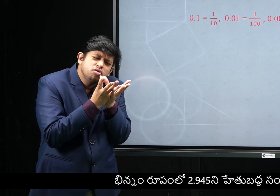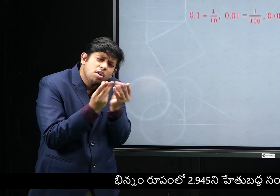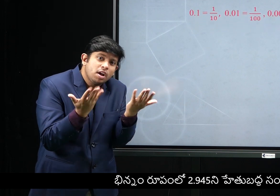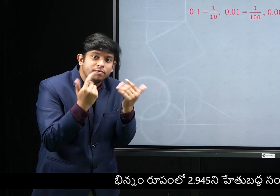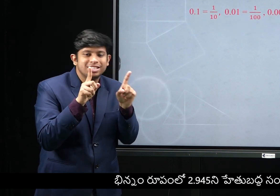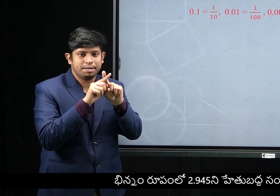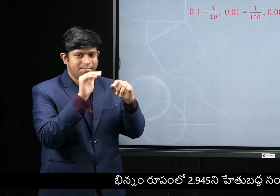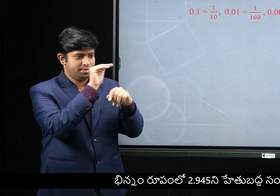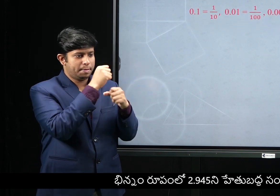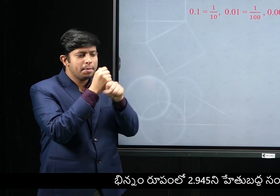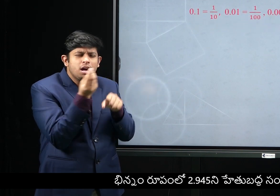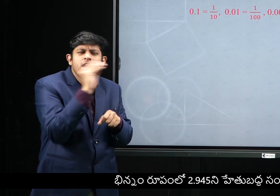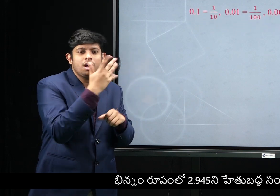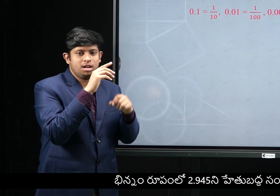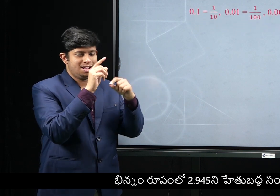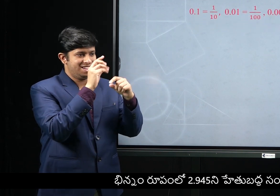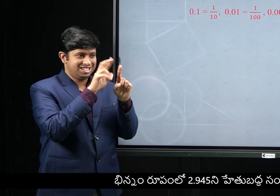2.945ని హేతుబద్ధ సంఖ్యగా చెప్పండి.